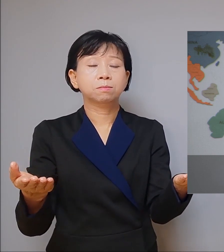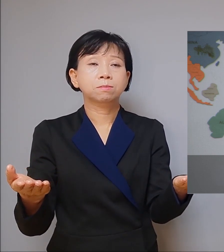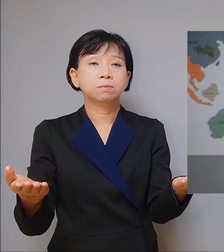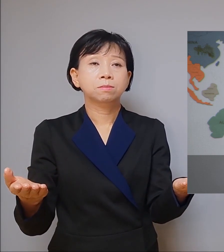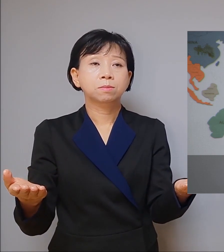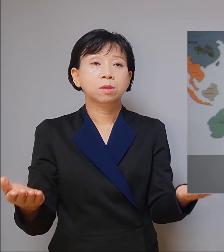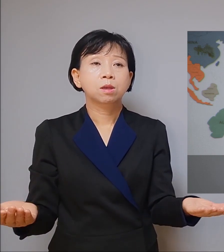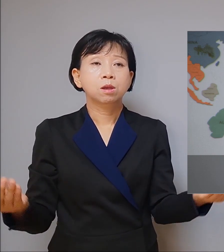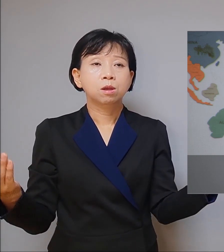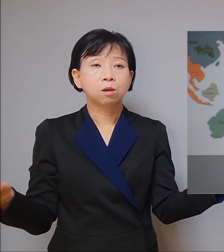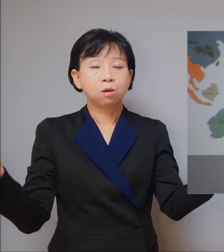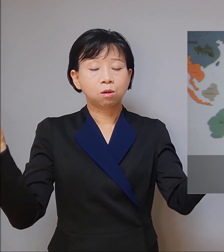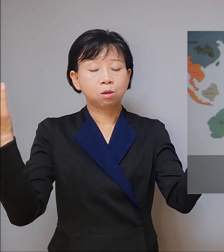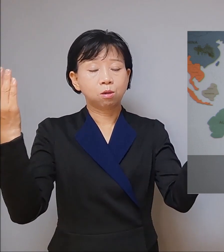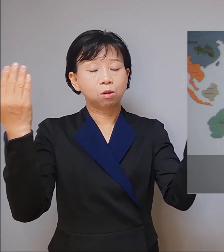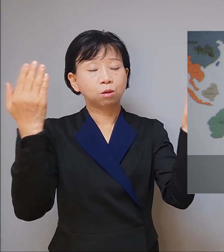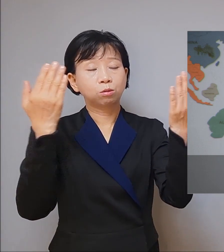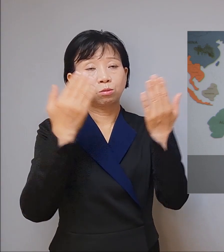고치시리.